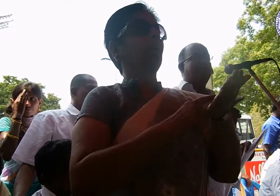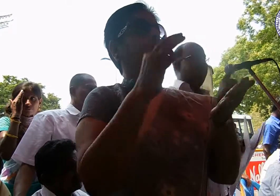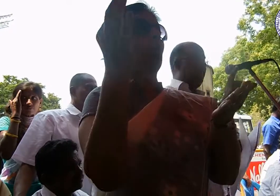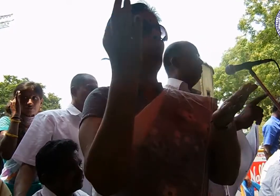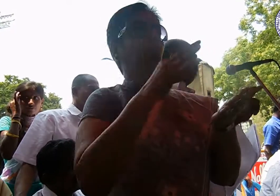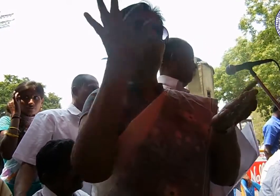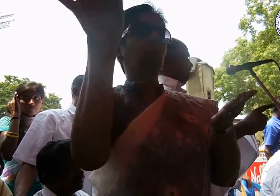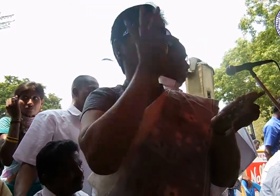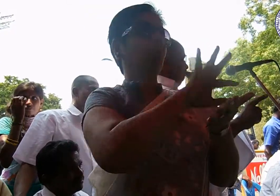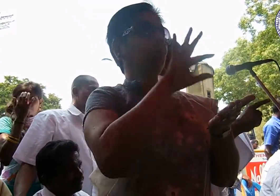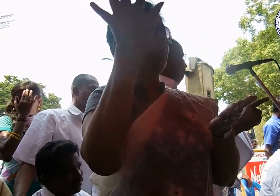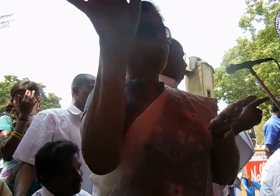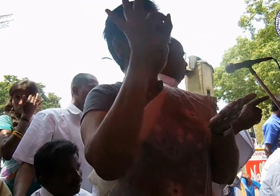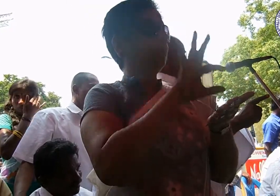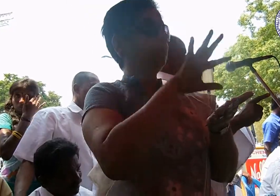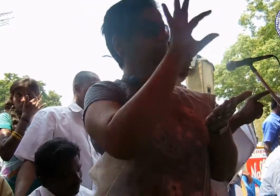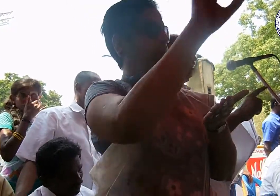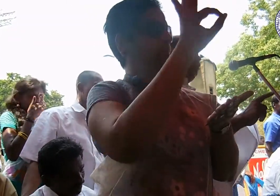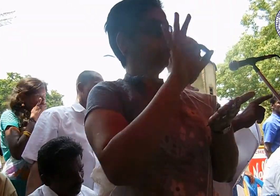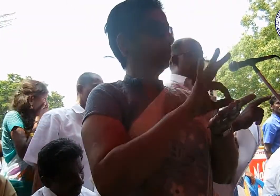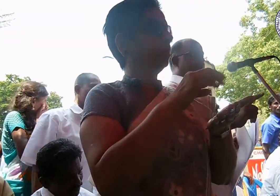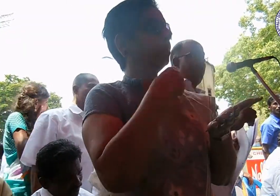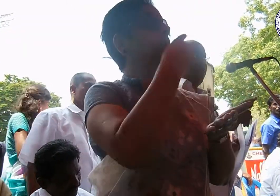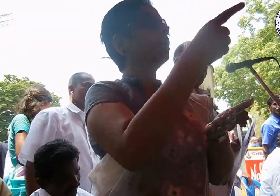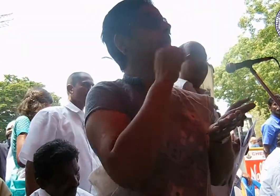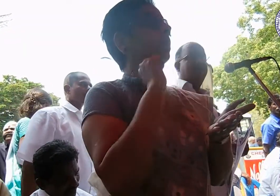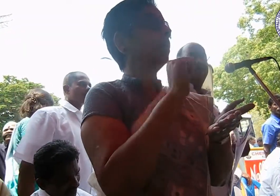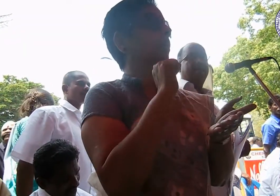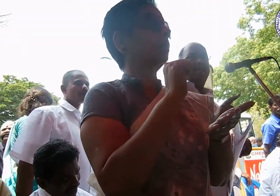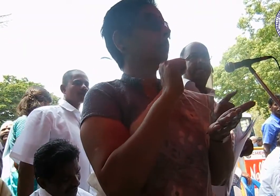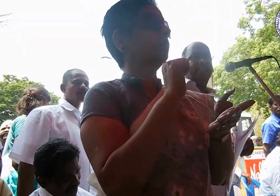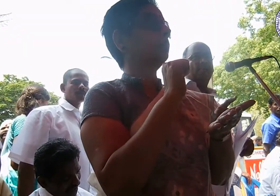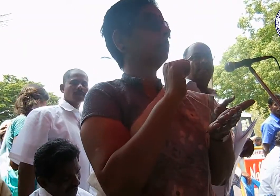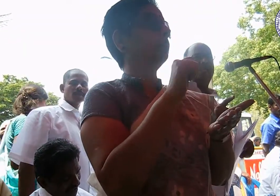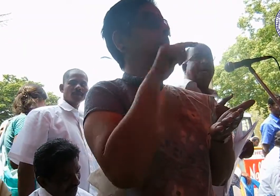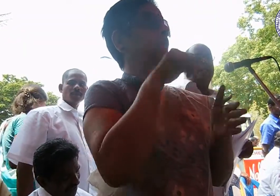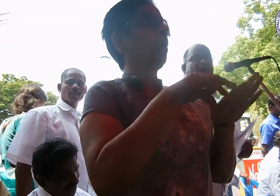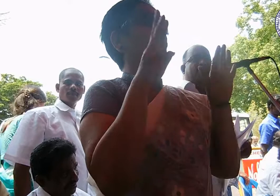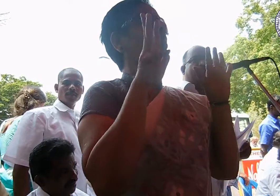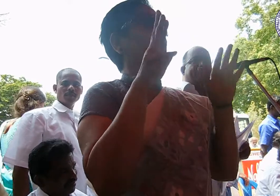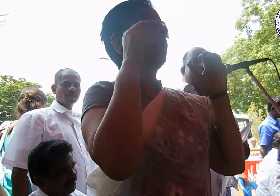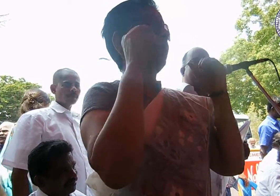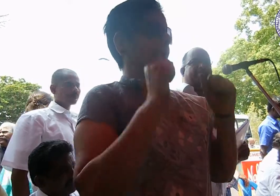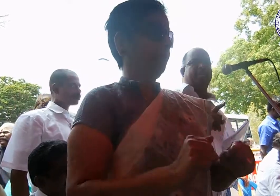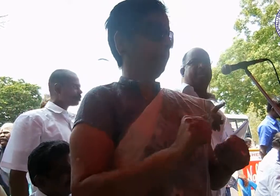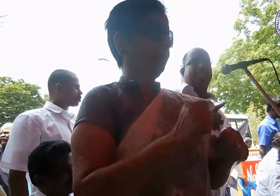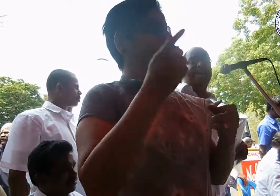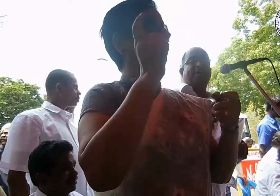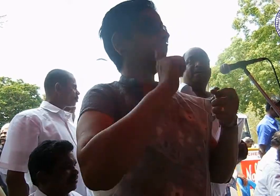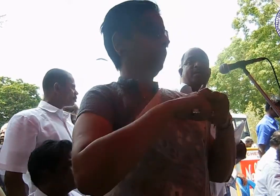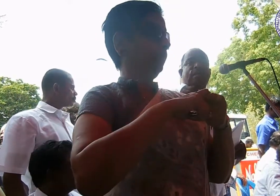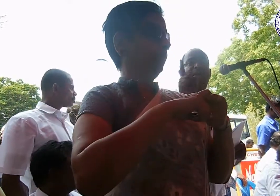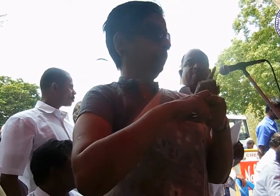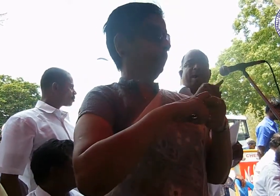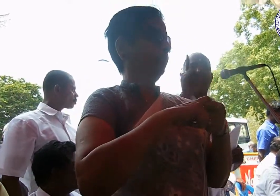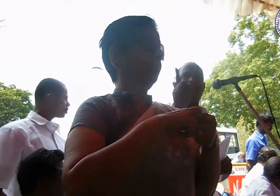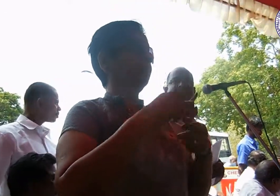பணி நியமனம் செஞ்சீங்க என்ன சொன்னீங்க அப்போ இந்த 9000 பணி நியமனம் செய்யும்போது நாங்க